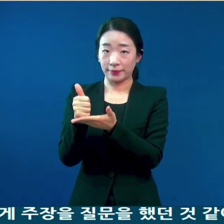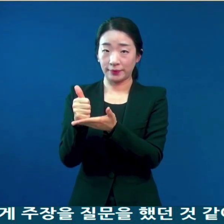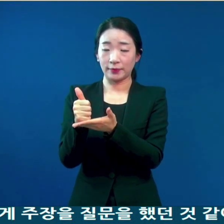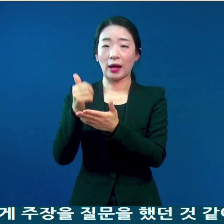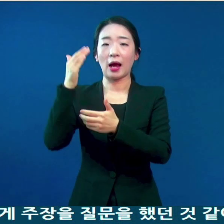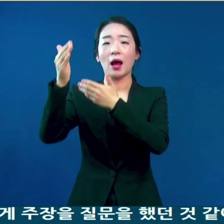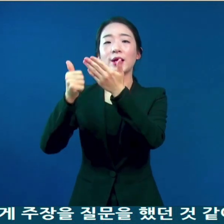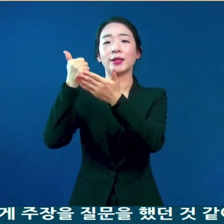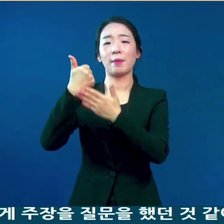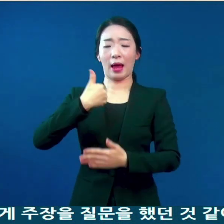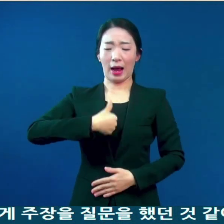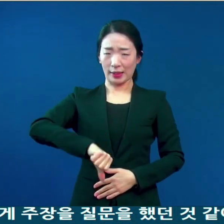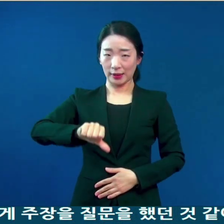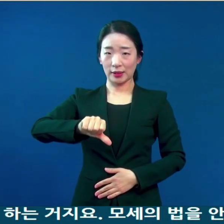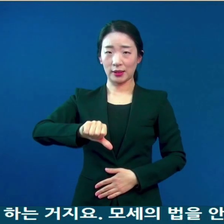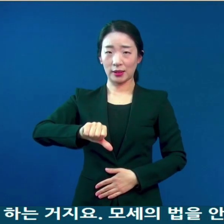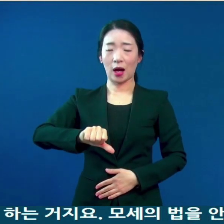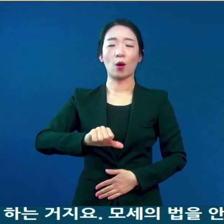하나님의 아들이라고 주장하신 거예요.